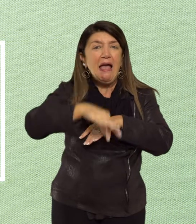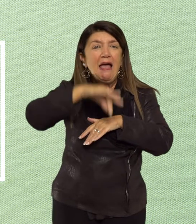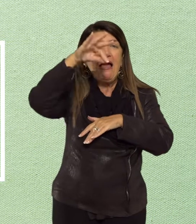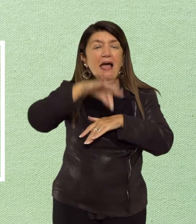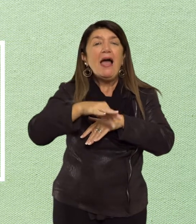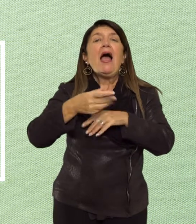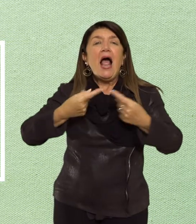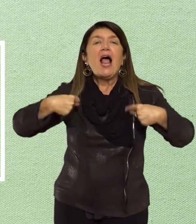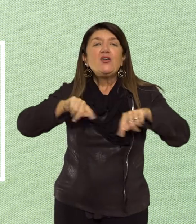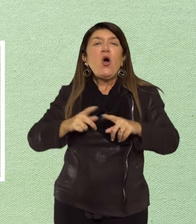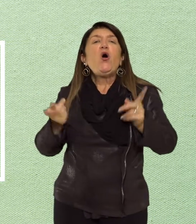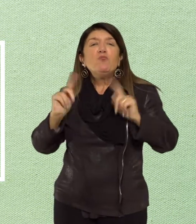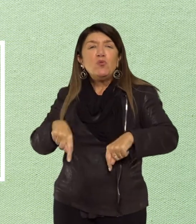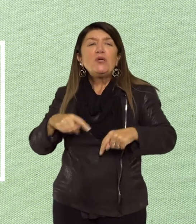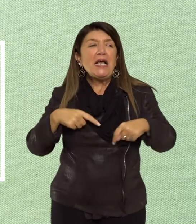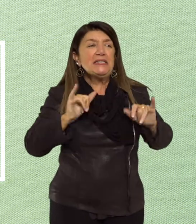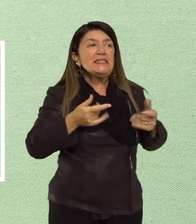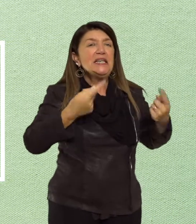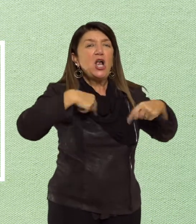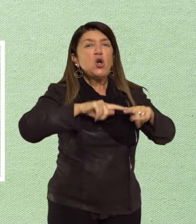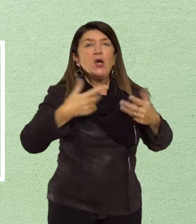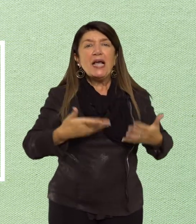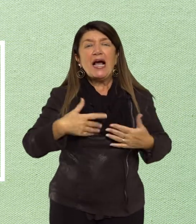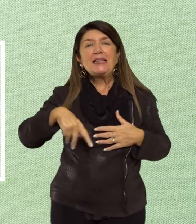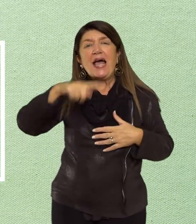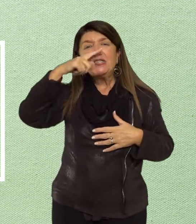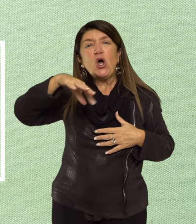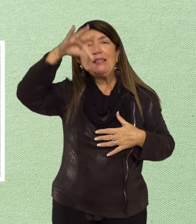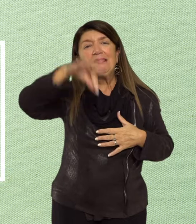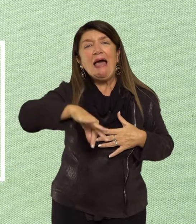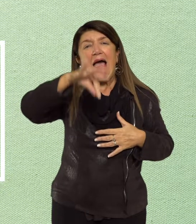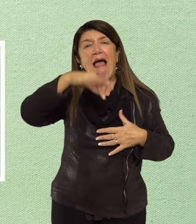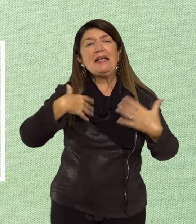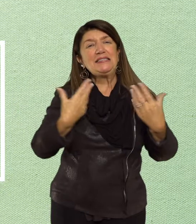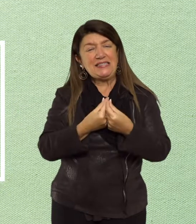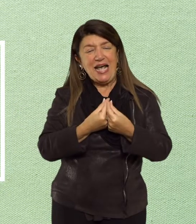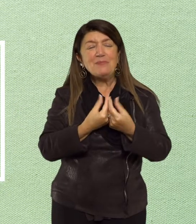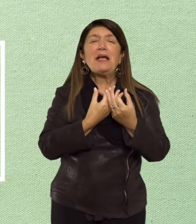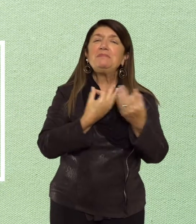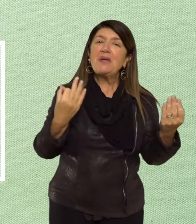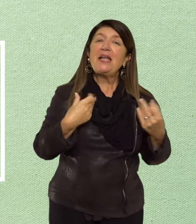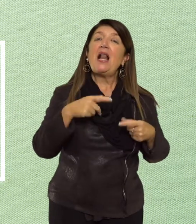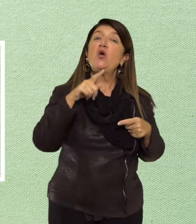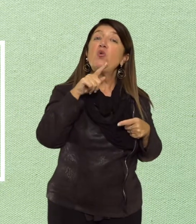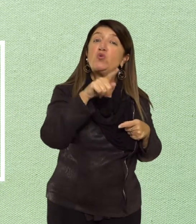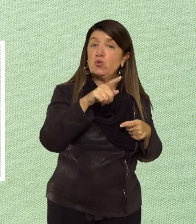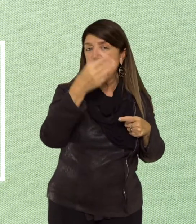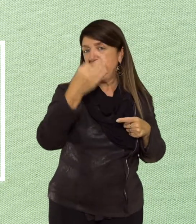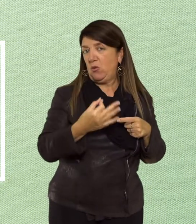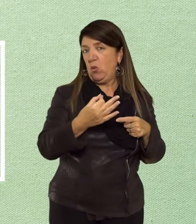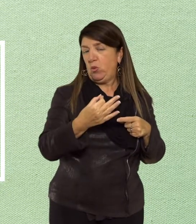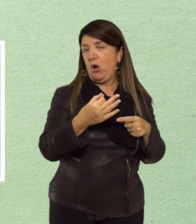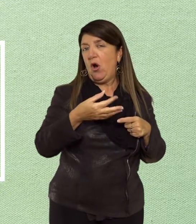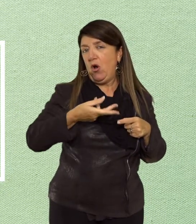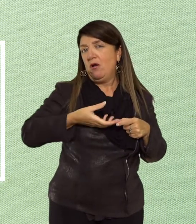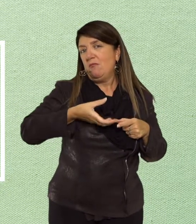prenderemo un tè insieme. Allora, due cose sul tè, Carlotta. Tu bevi, immagino, il tè perché ce l'hai